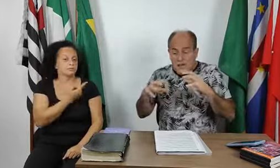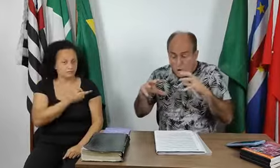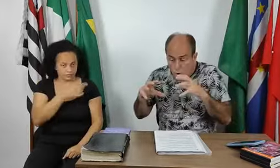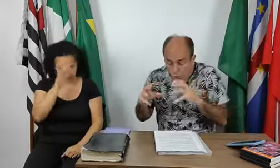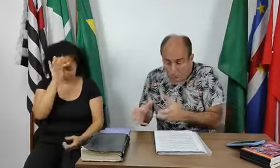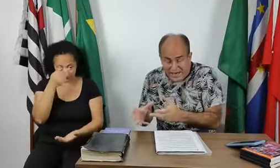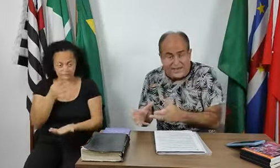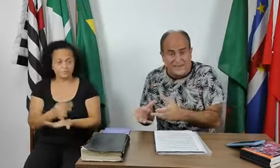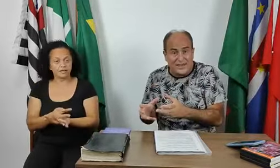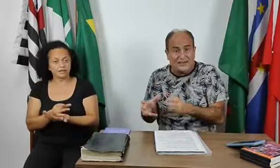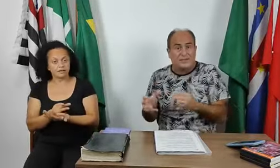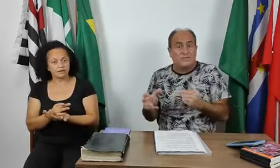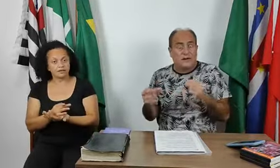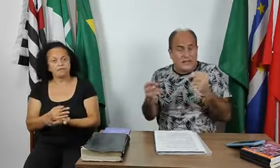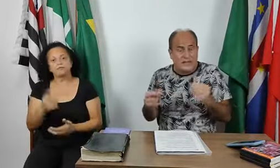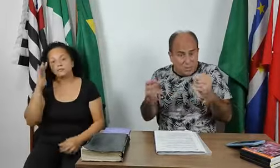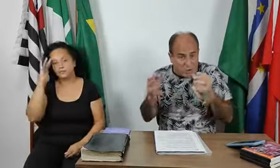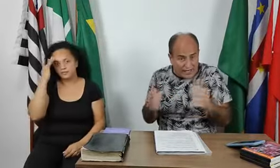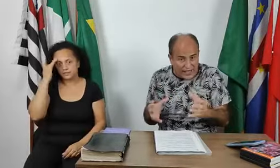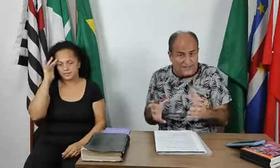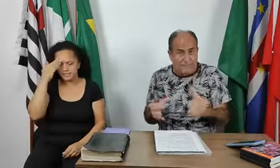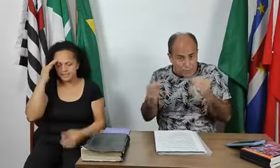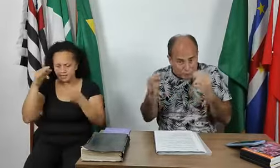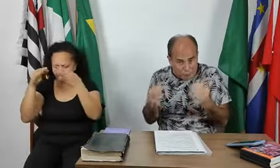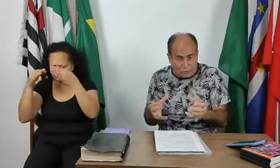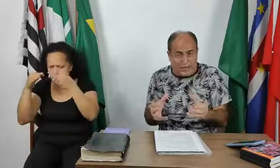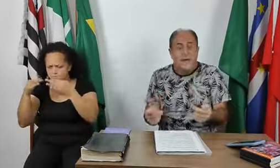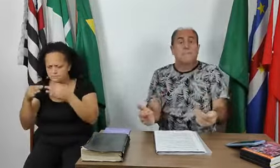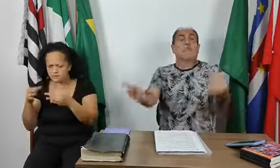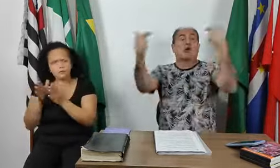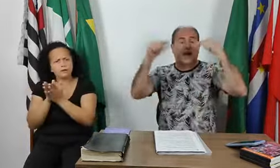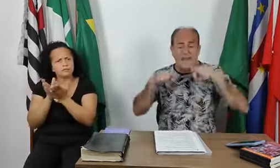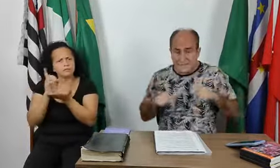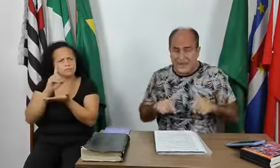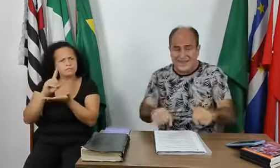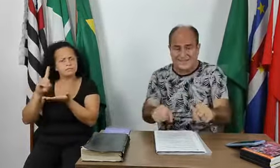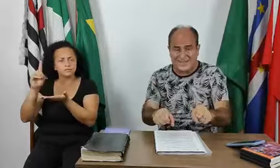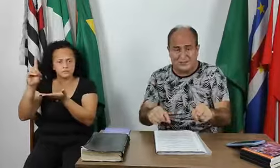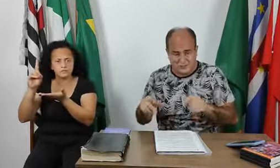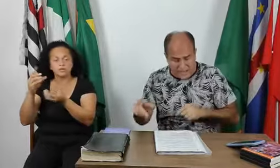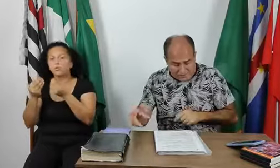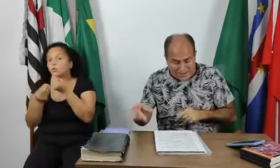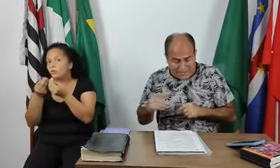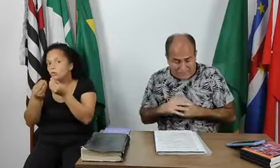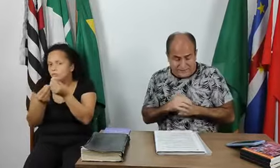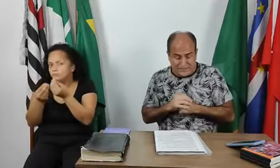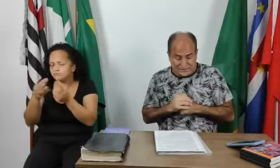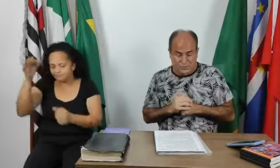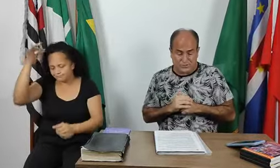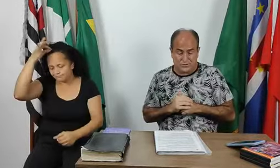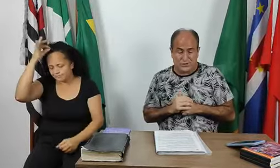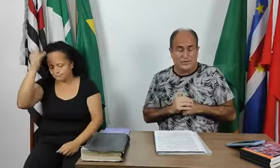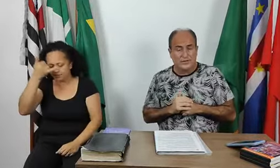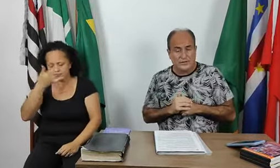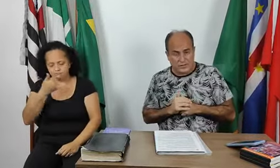que compreender de maneira correta, profunda, por revelação, a palavra de